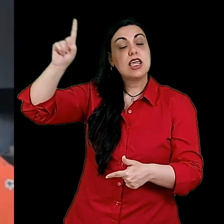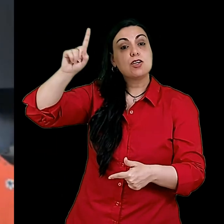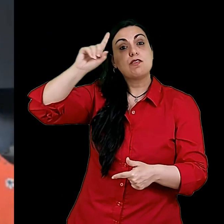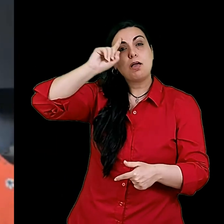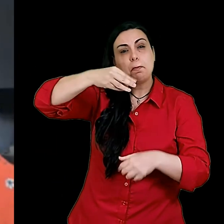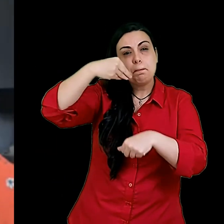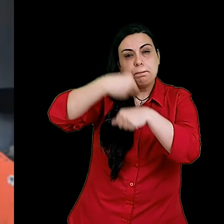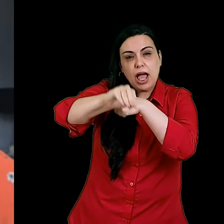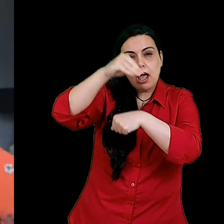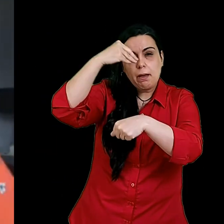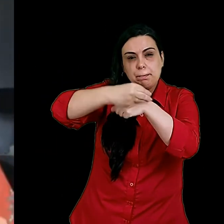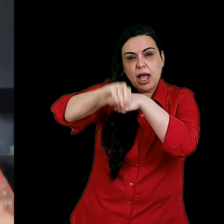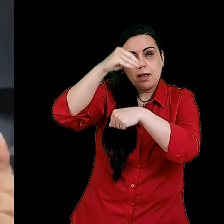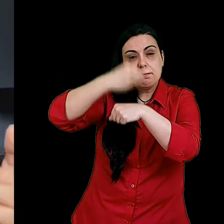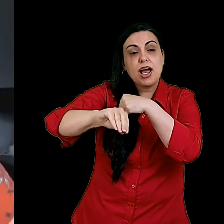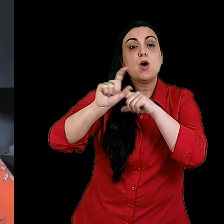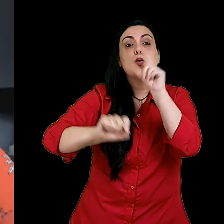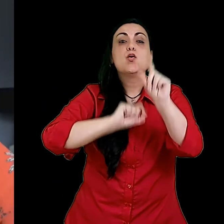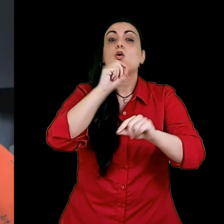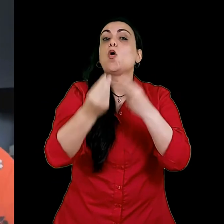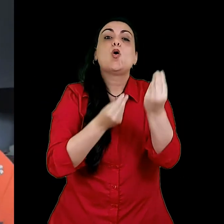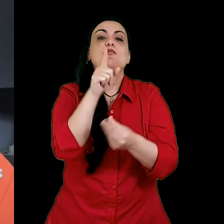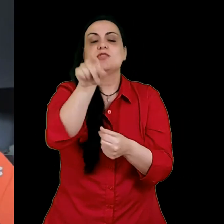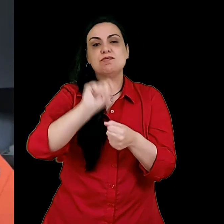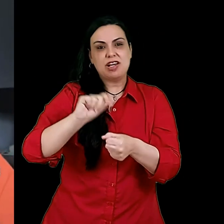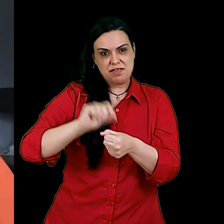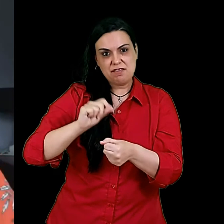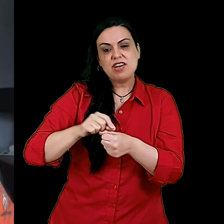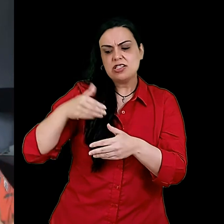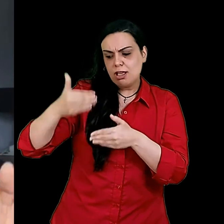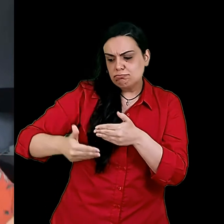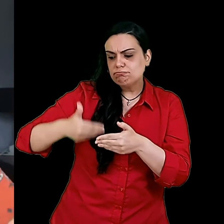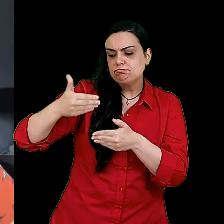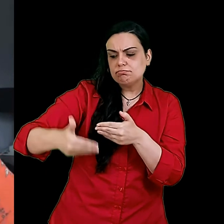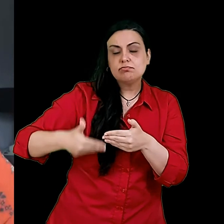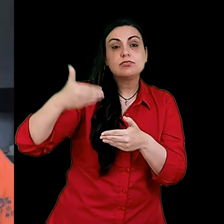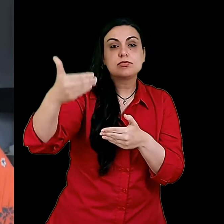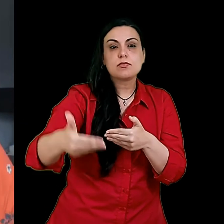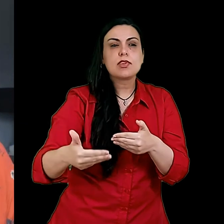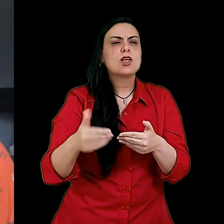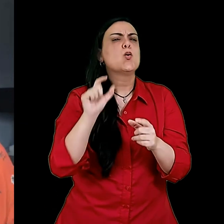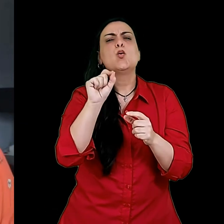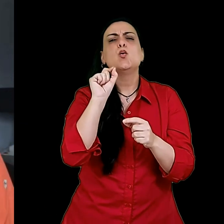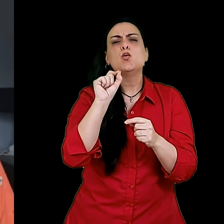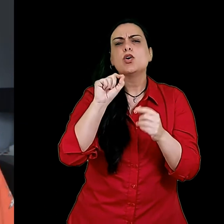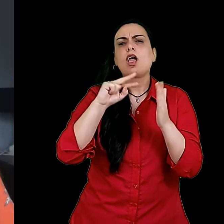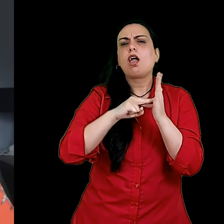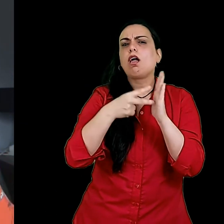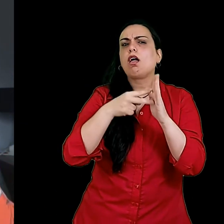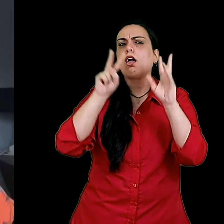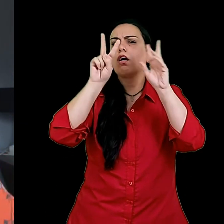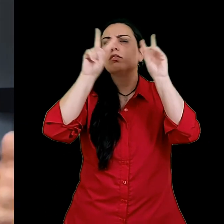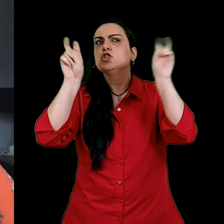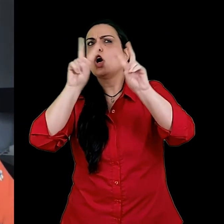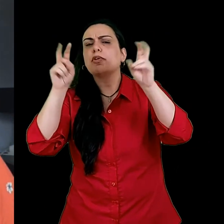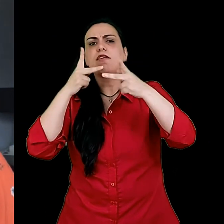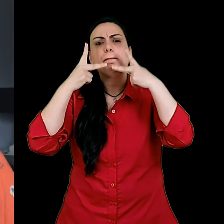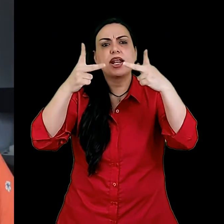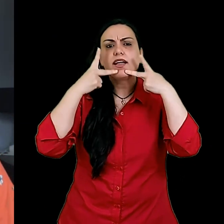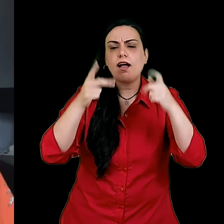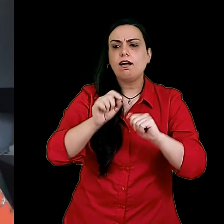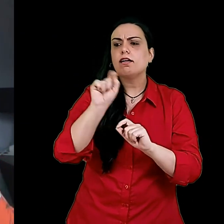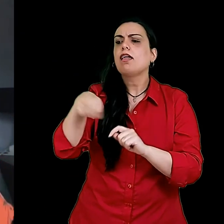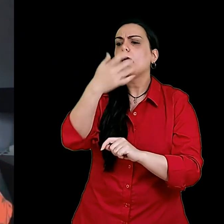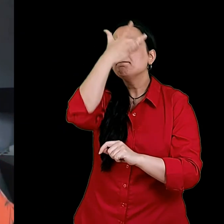caminhada, você vai receber uma série de comandos de Deus, que é aquilo que você vai fazer durante o processo. A palavra que